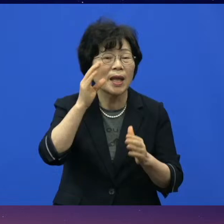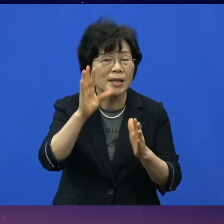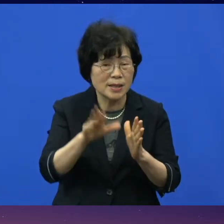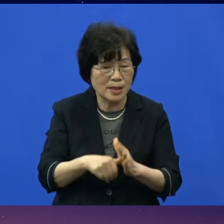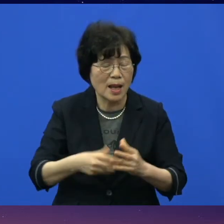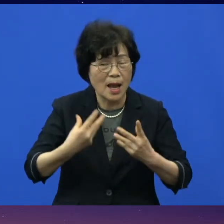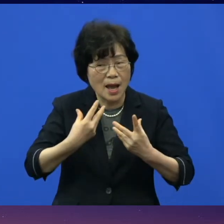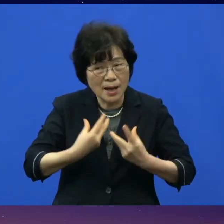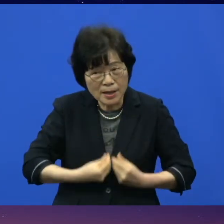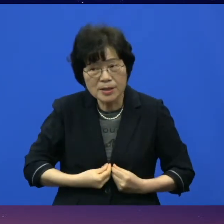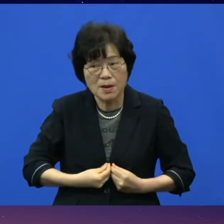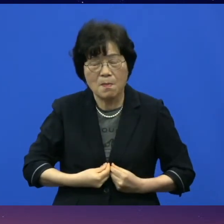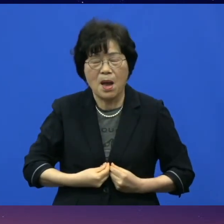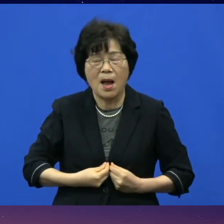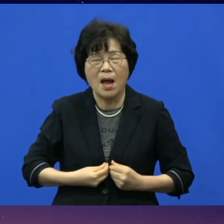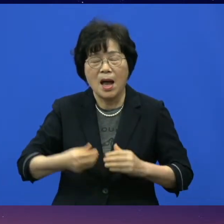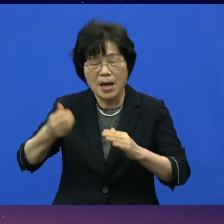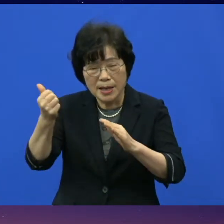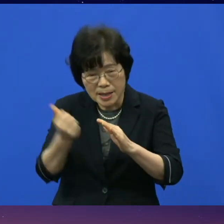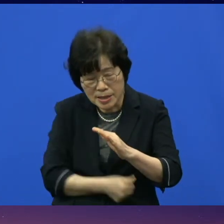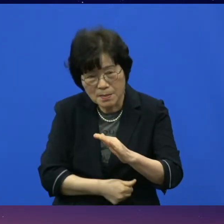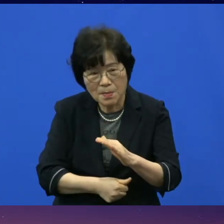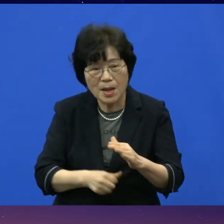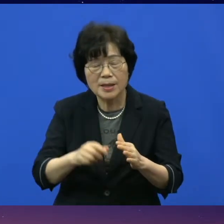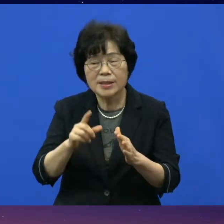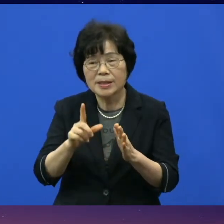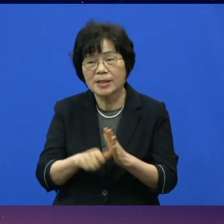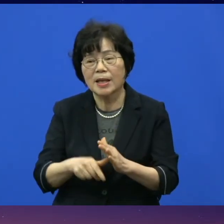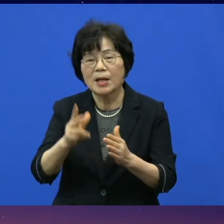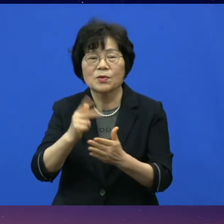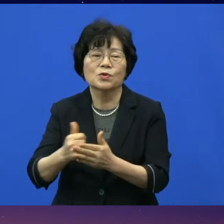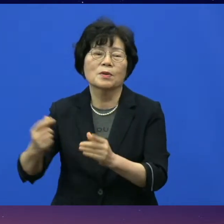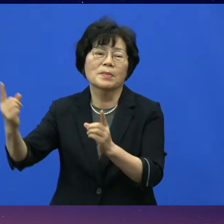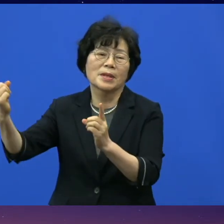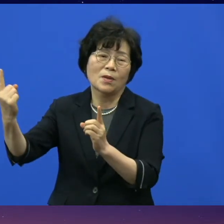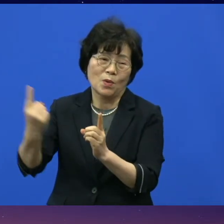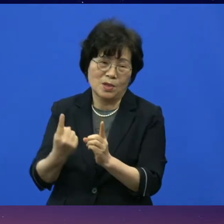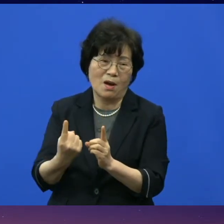그 처절함, 그 실패의 순간에 주님이 딱 오시잖아요.